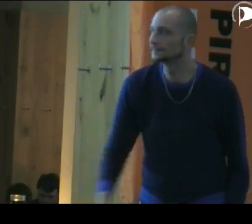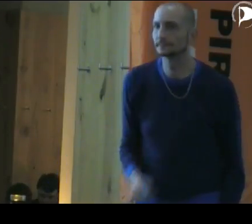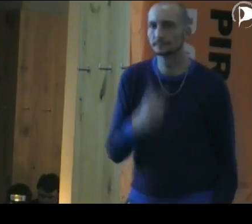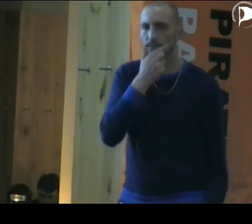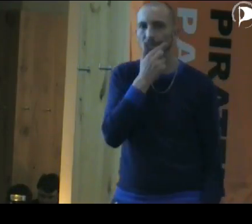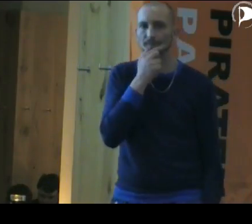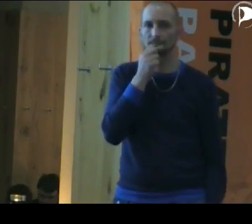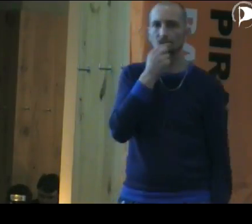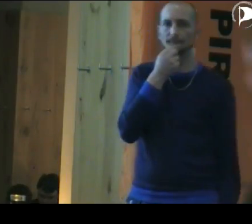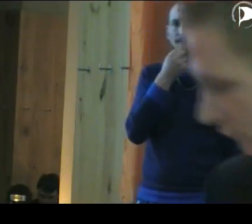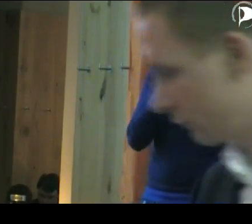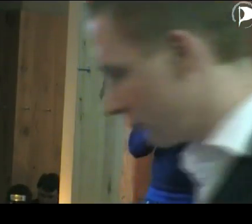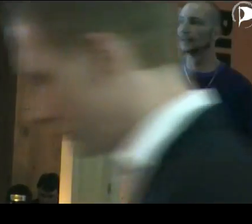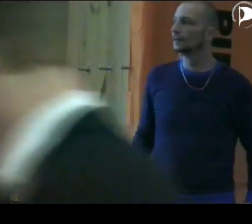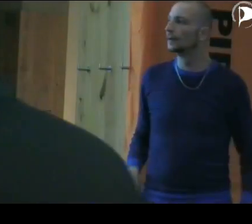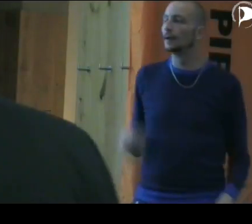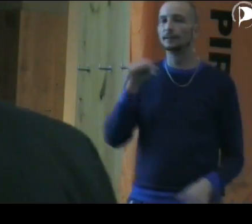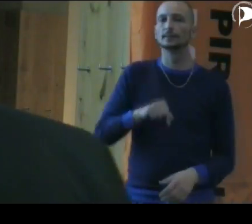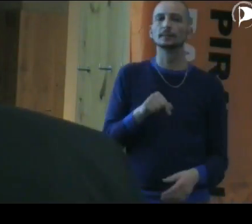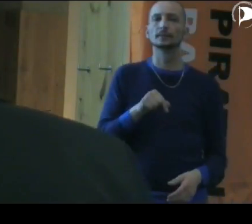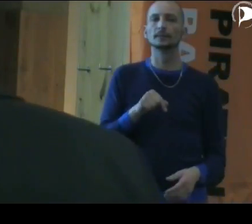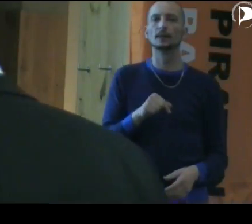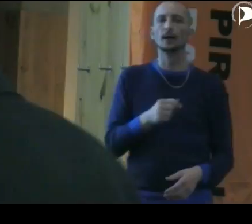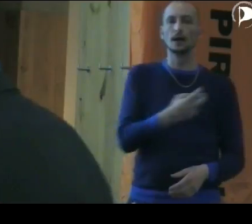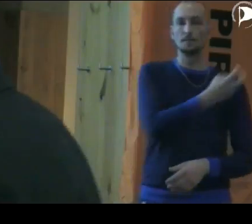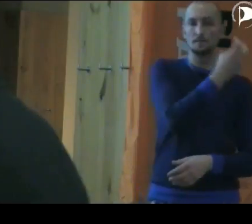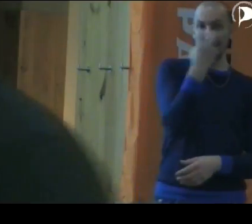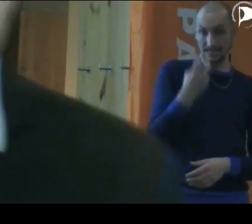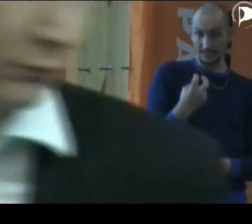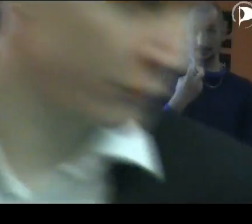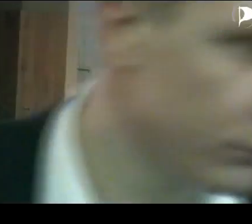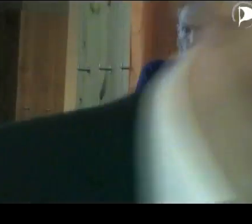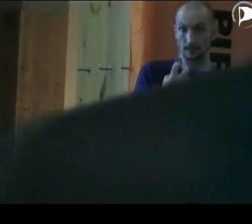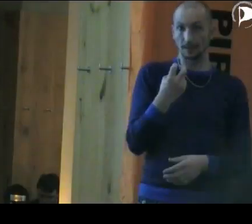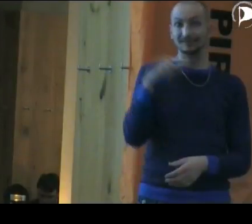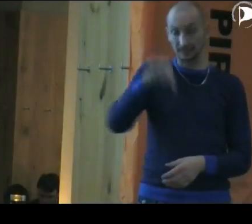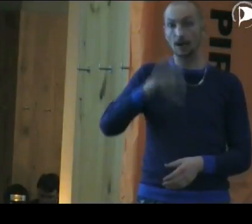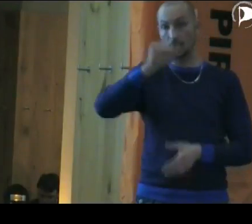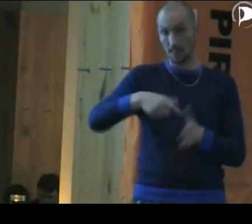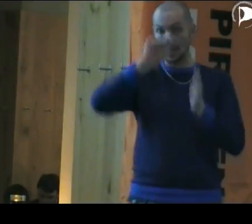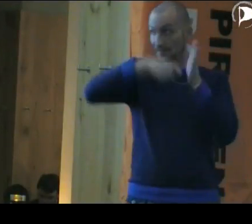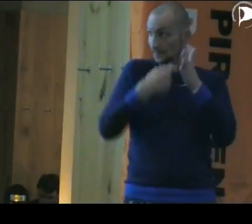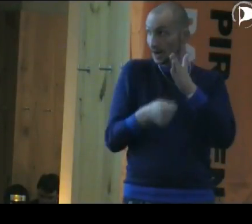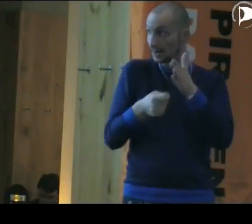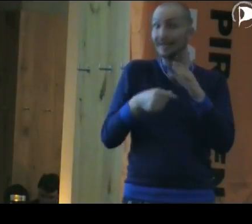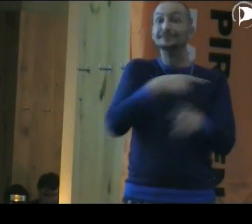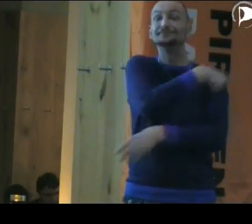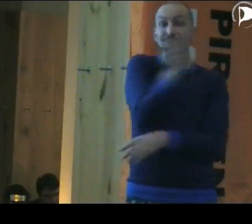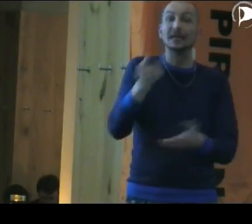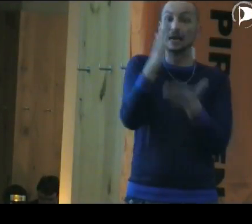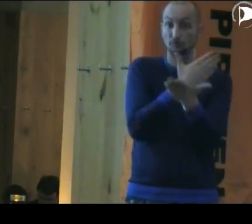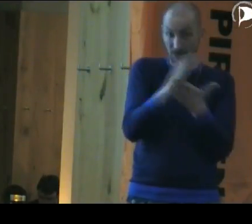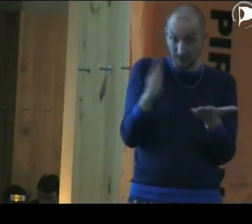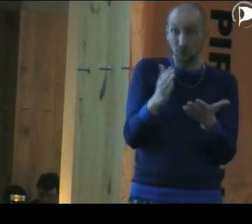was bei den sitzen er erklärt es ist jetzt folge entscheidung was ihr heute